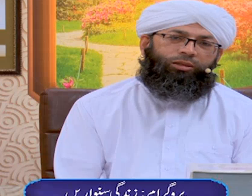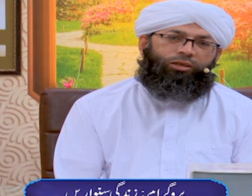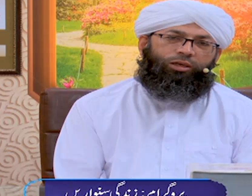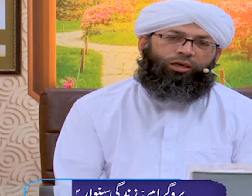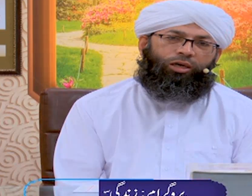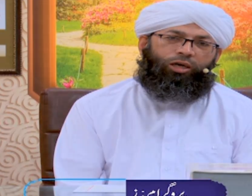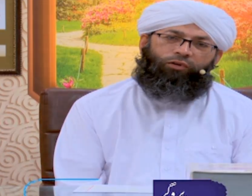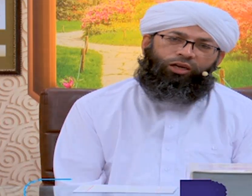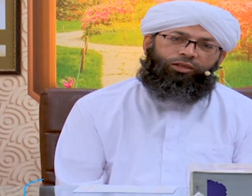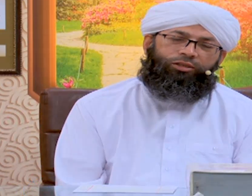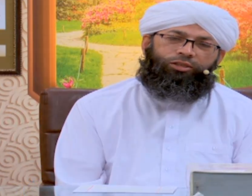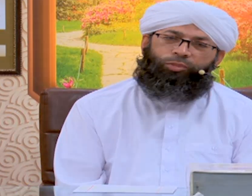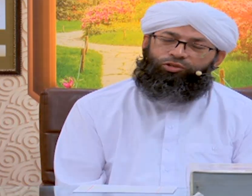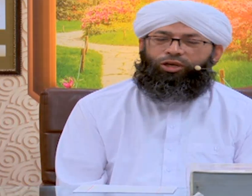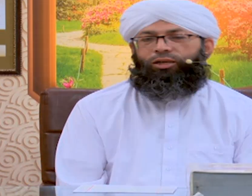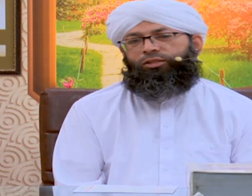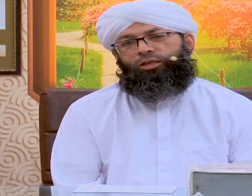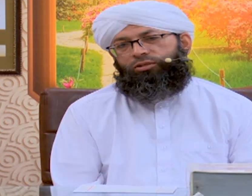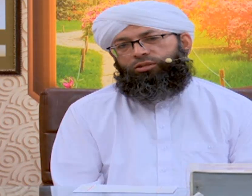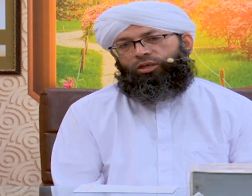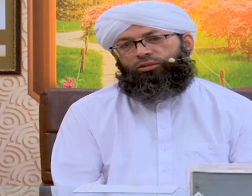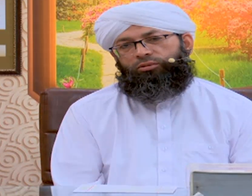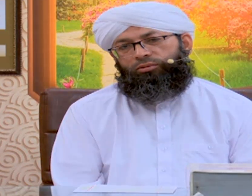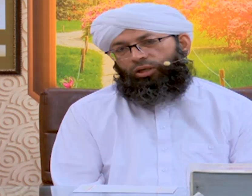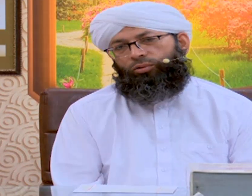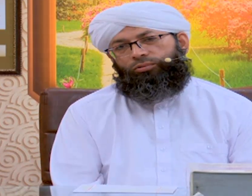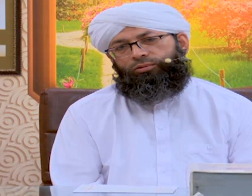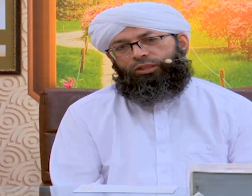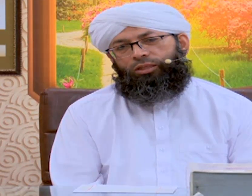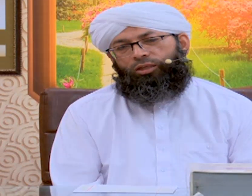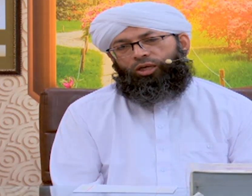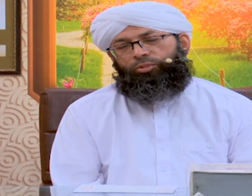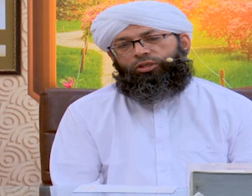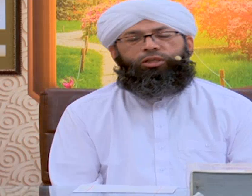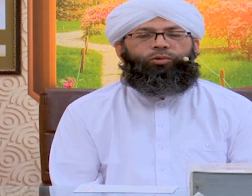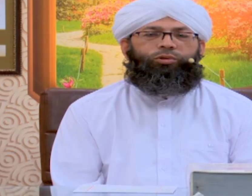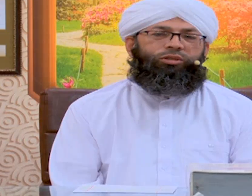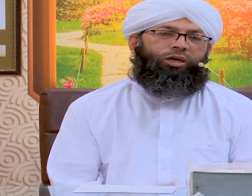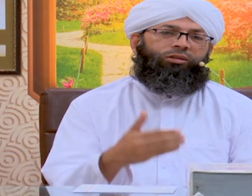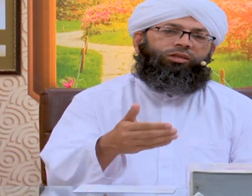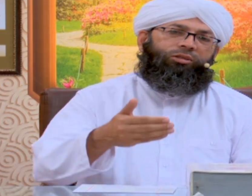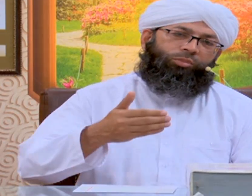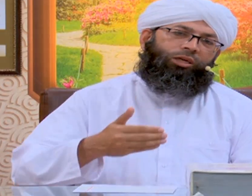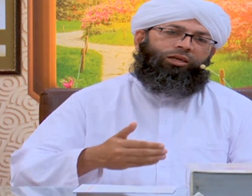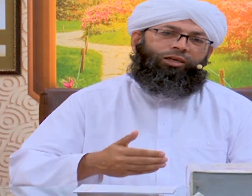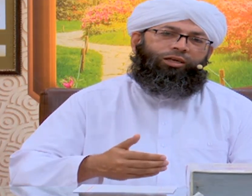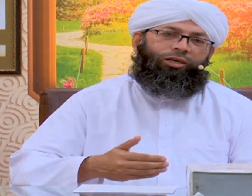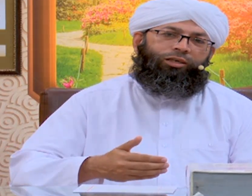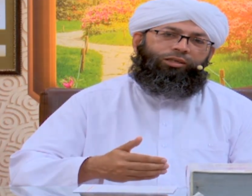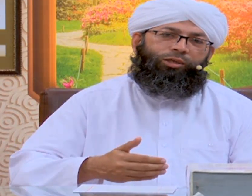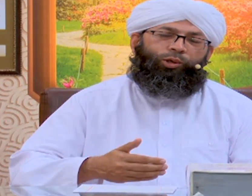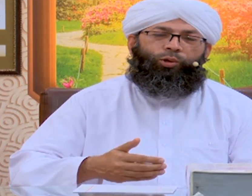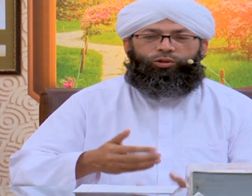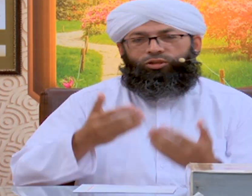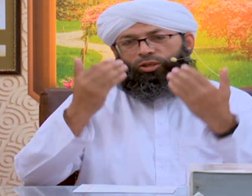جائے کہ آوارہ نظری, پریشان نظری کا سلسلہ نہ ہو. اپنی نظر کو جس حد تک سنبھال کر رکھیں